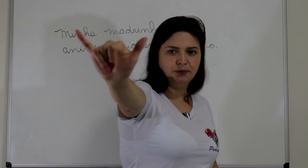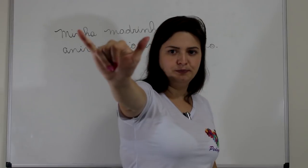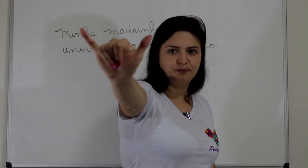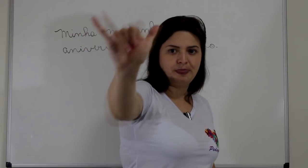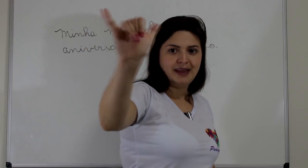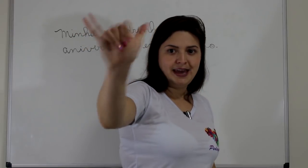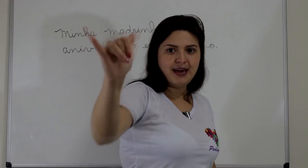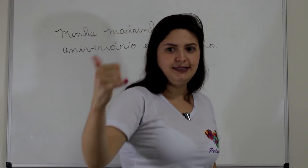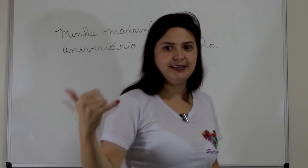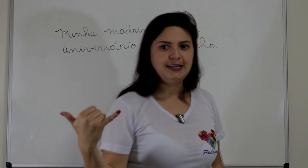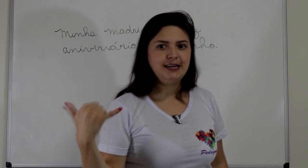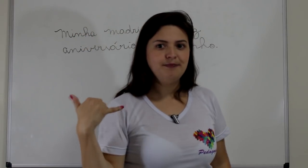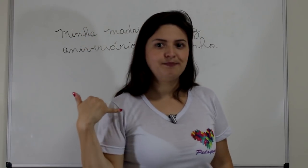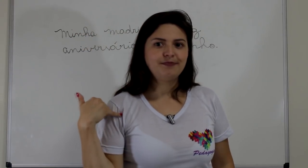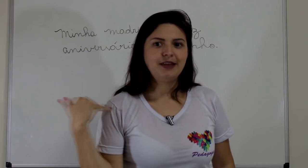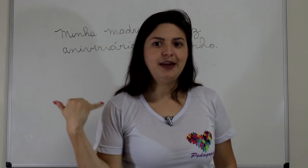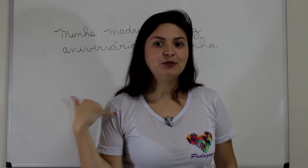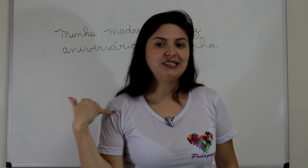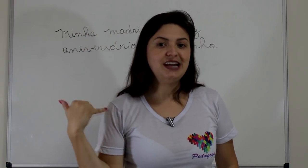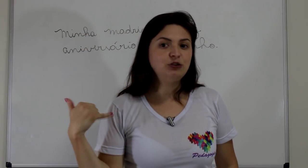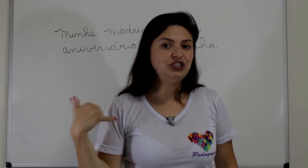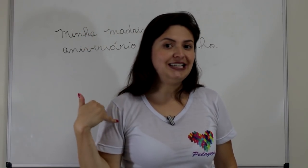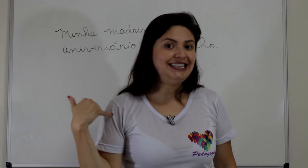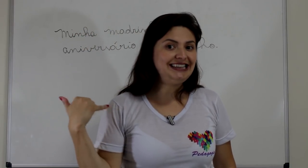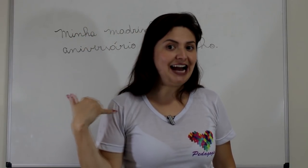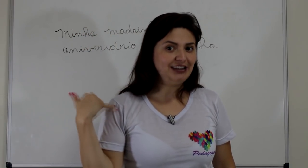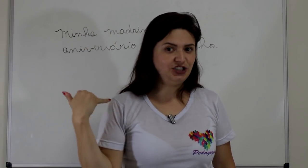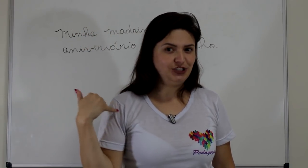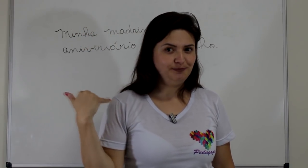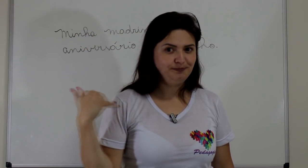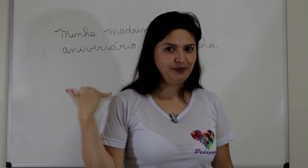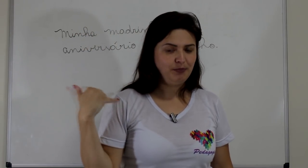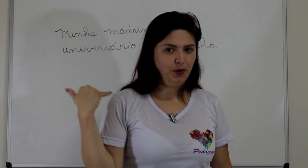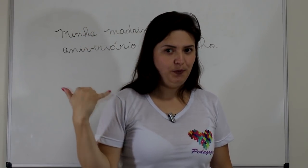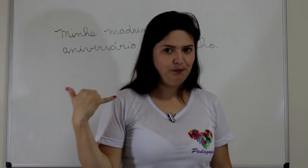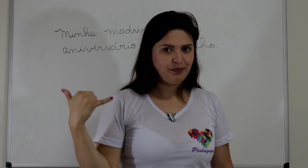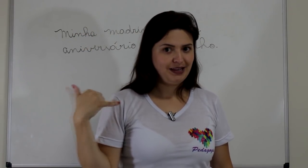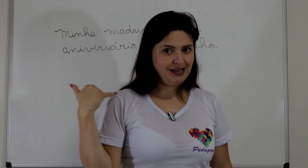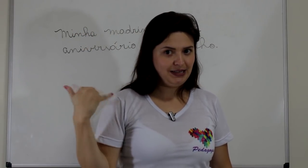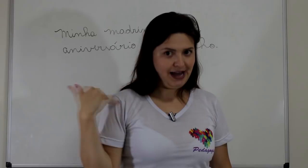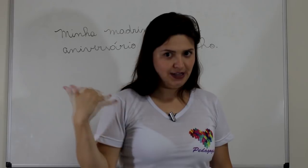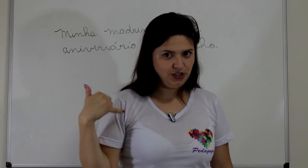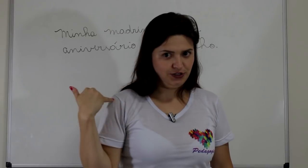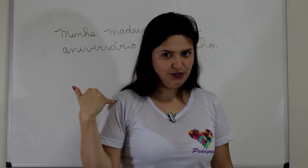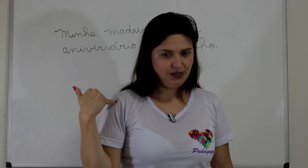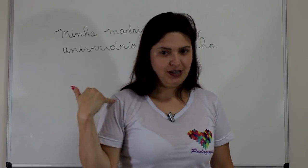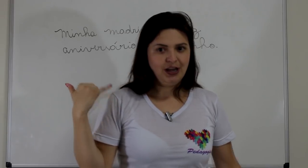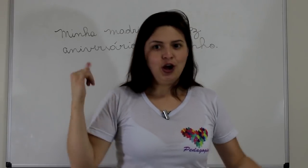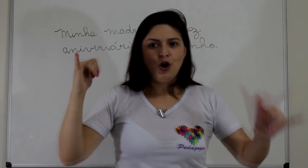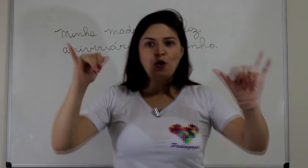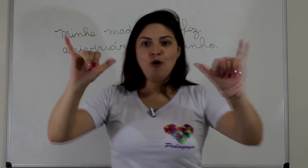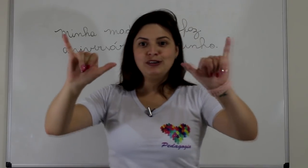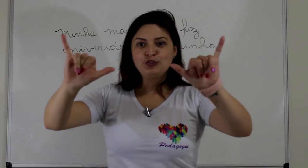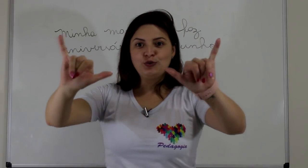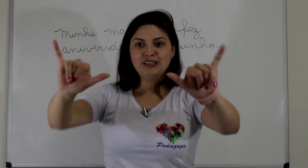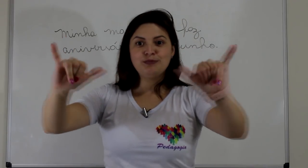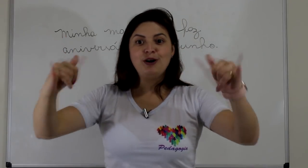mão. Esse aqui é o sinal de idade, tá bom? Idade. Com as 2